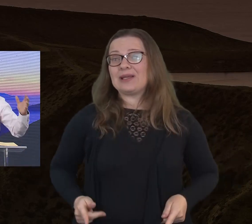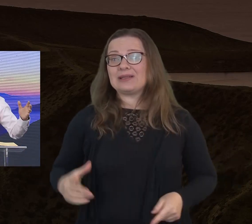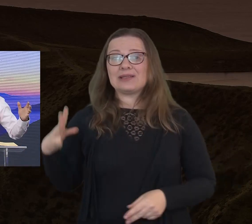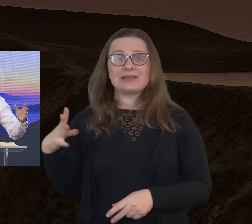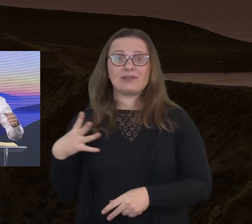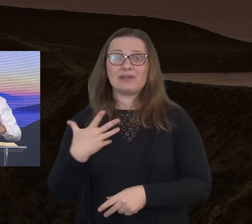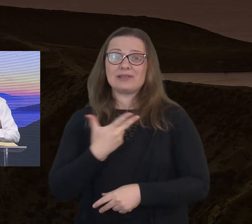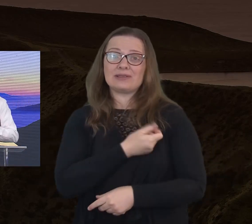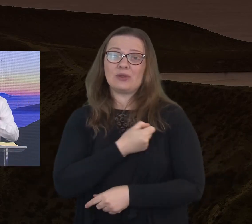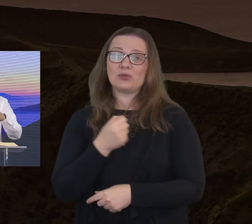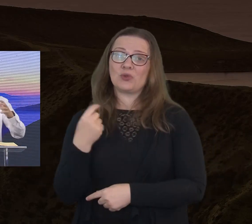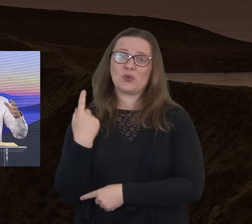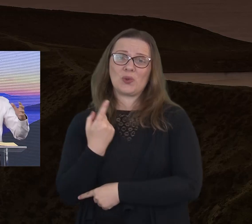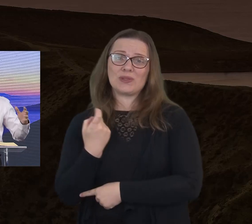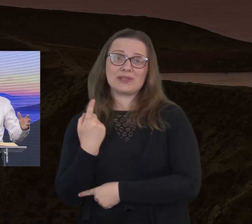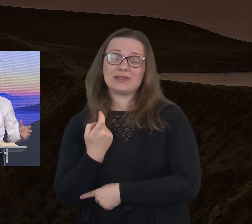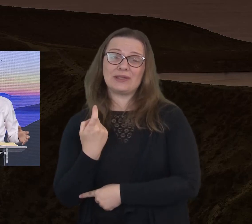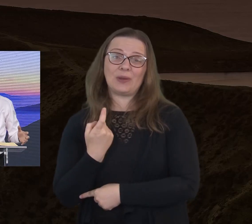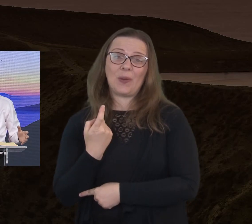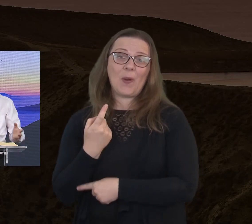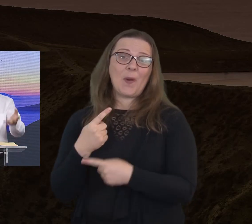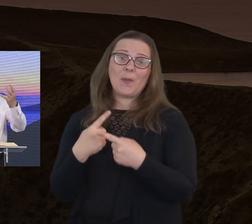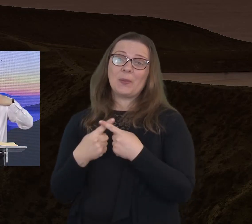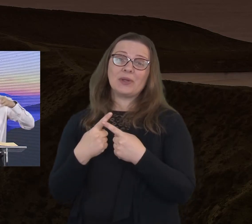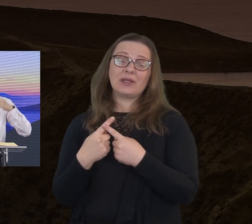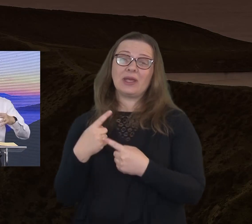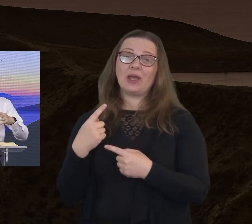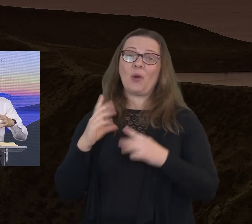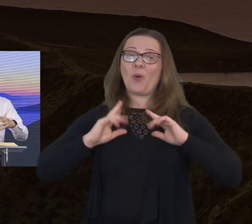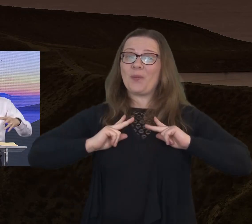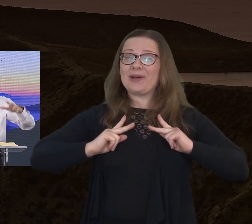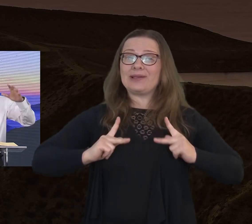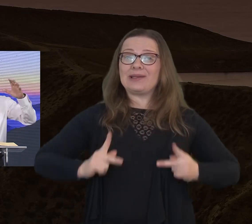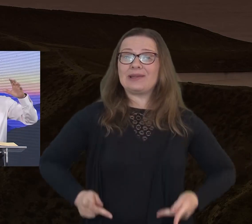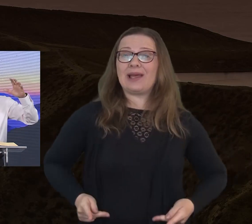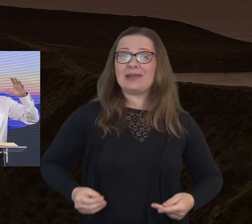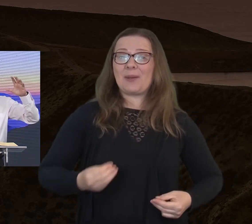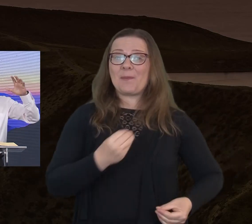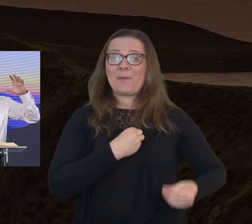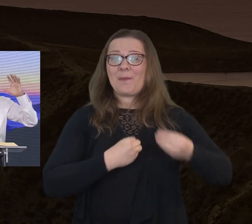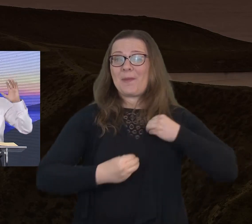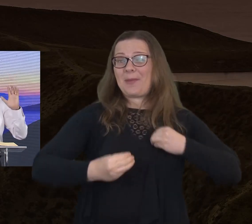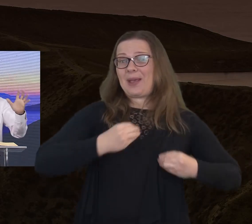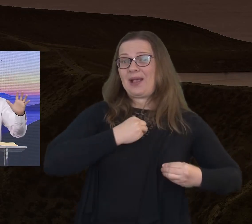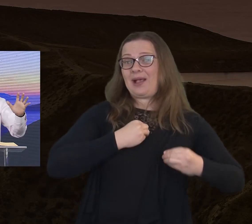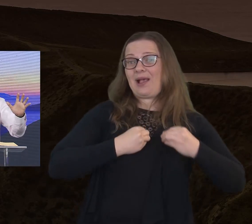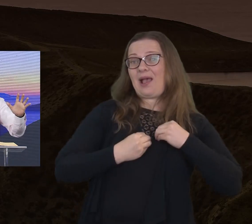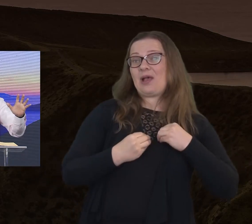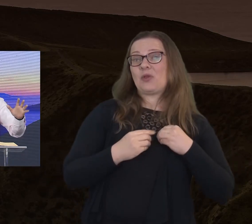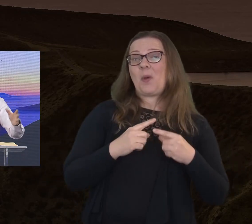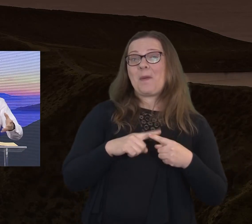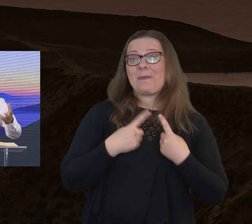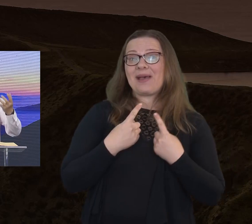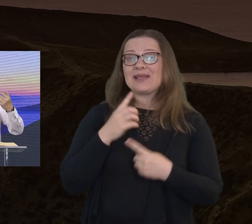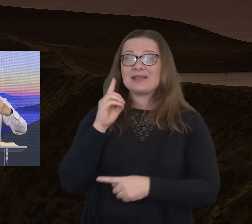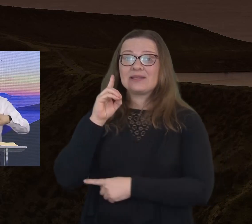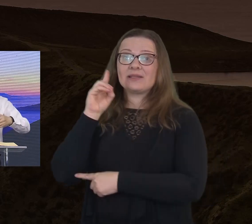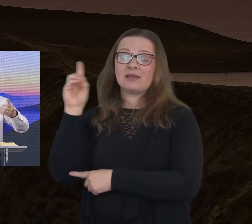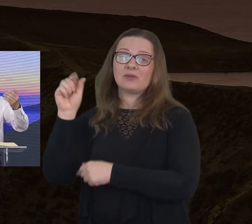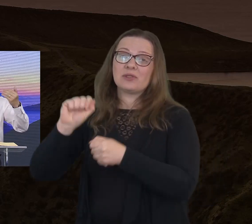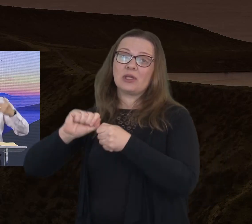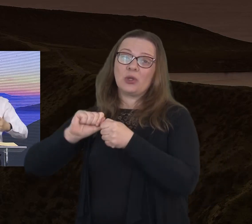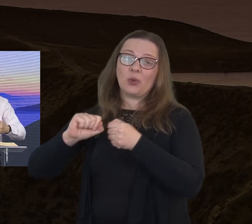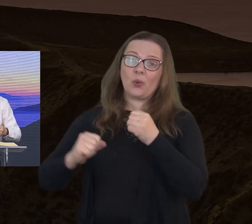todos pecaram e carecem da glória de Deus. O homem foi criado para manifestar a glória de Deus, mas o